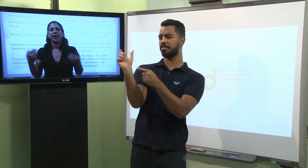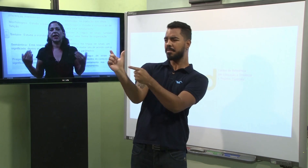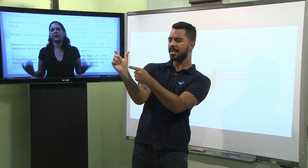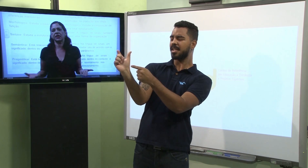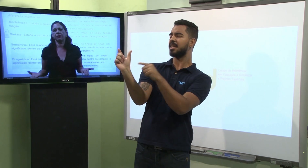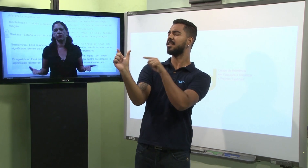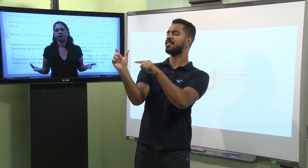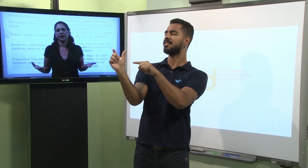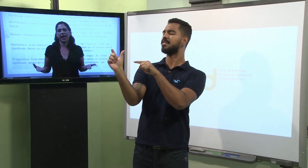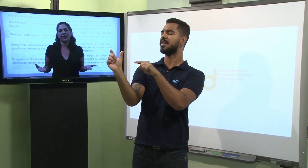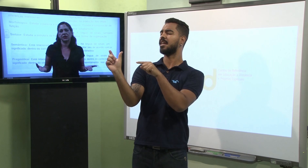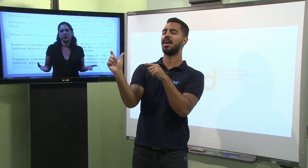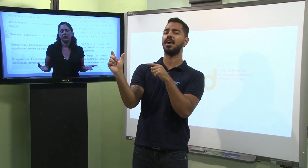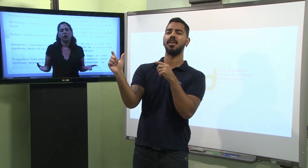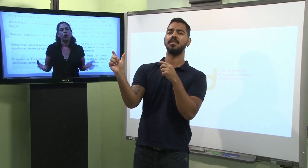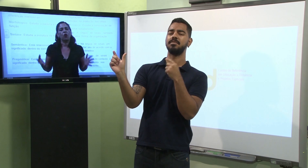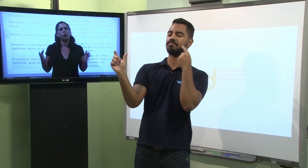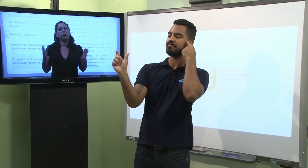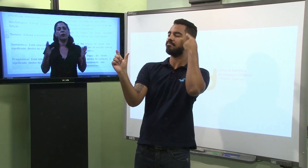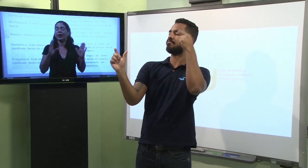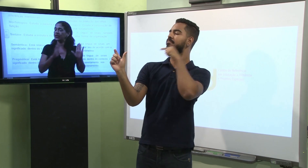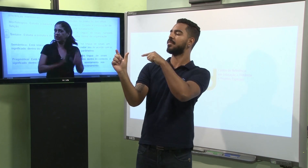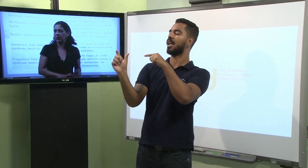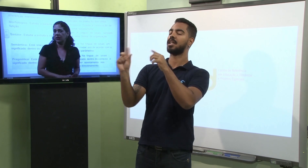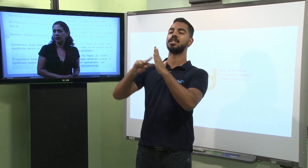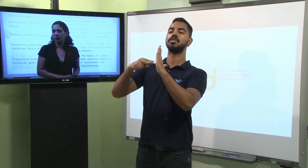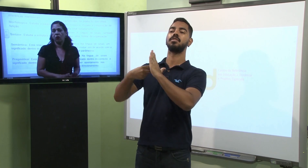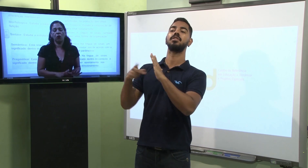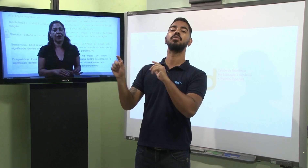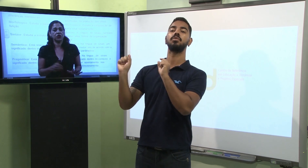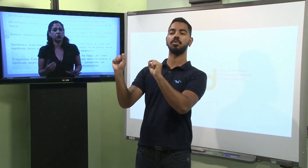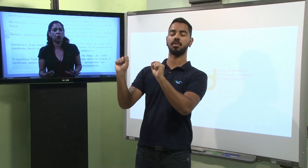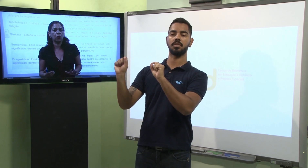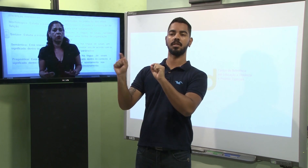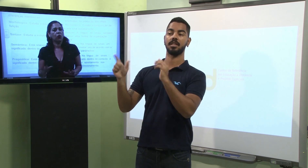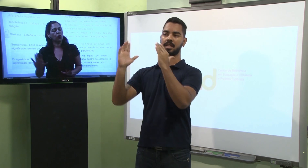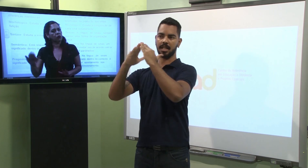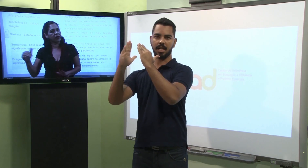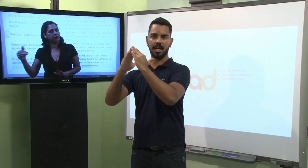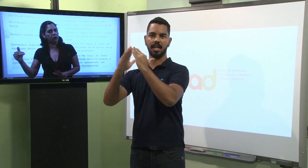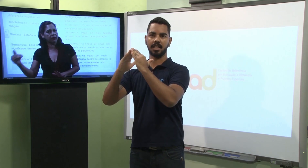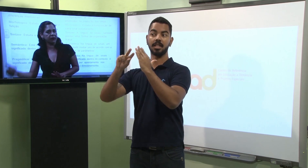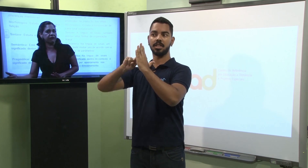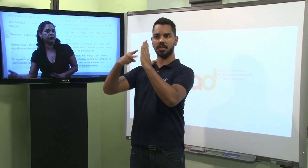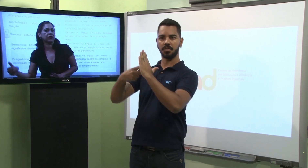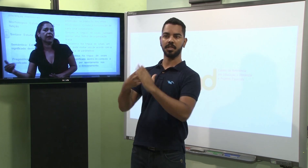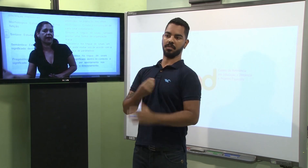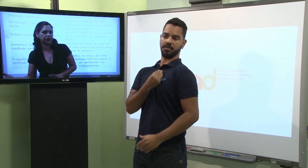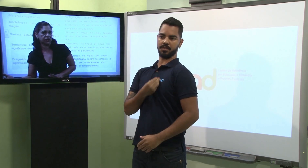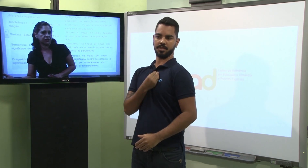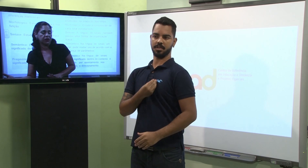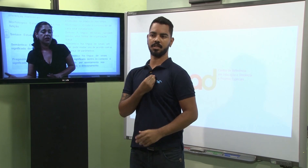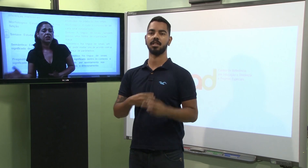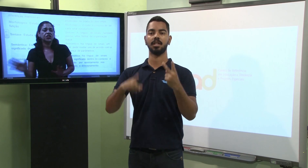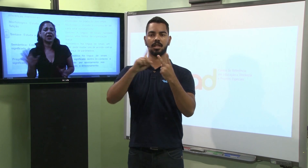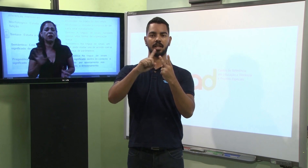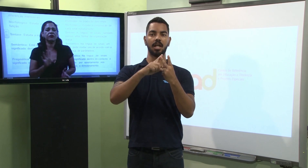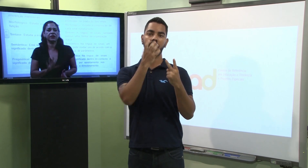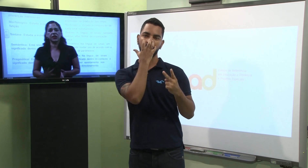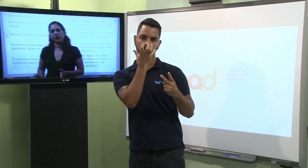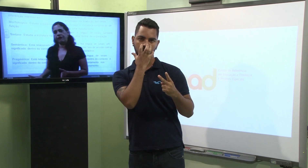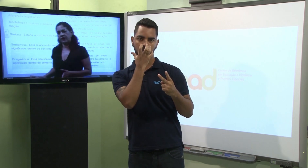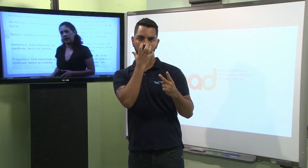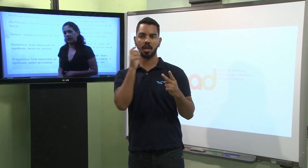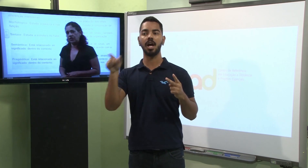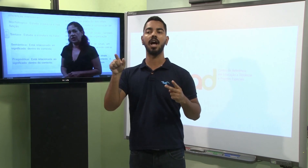palavra. Exemplo, casa, como uma moradia, ou cachorro, como um animal mamífero que late. Já